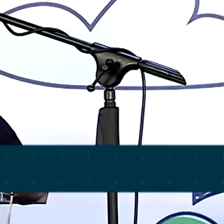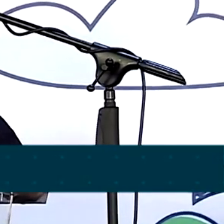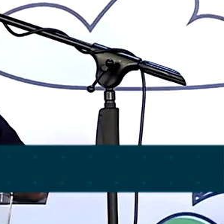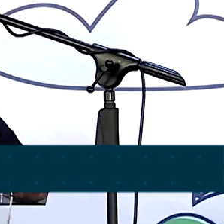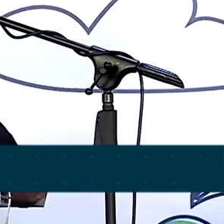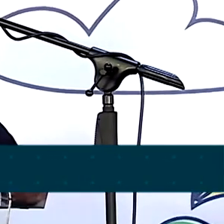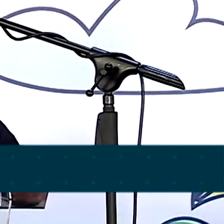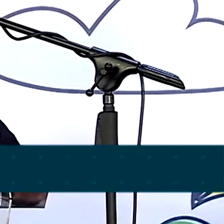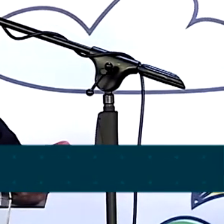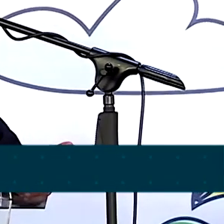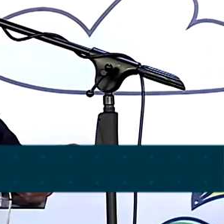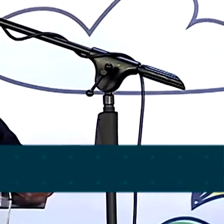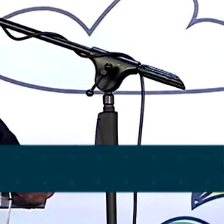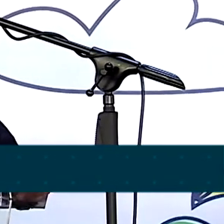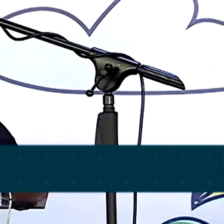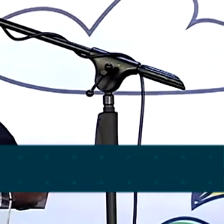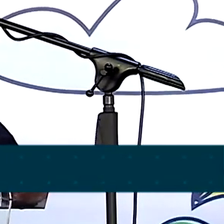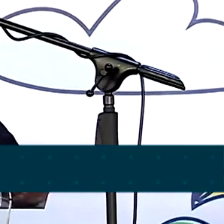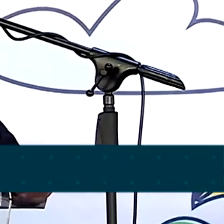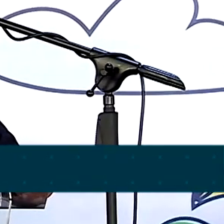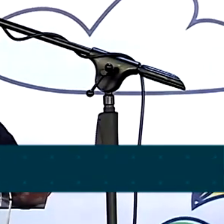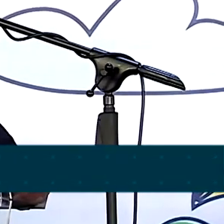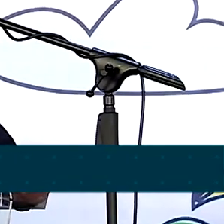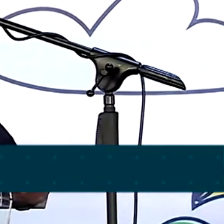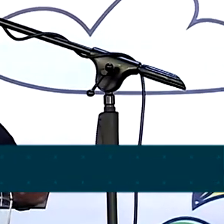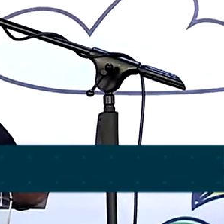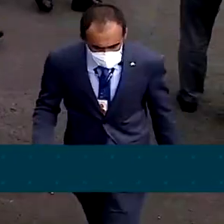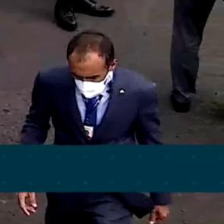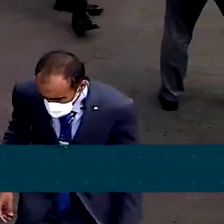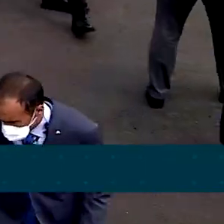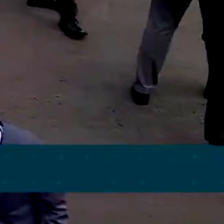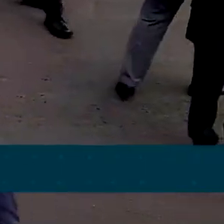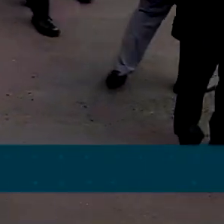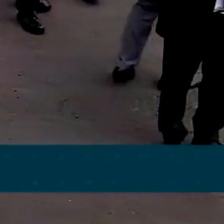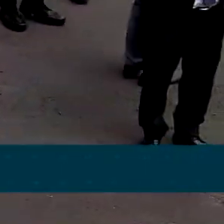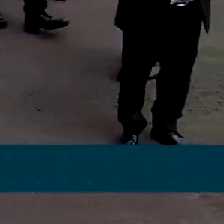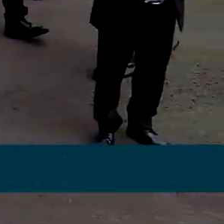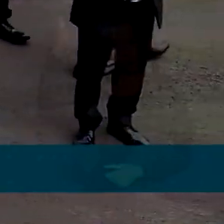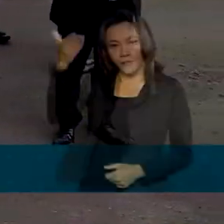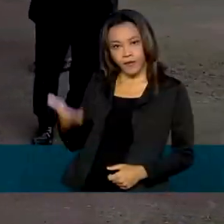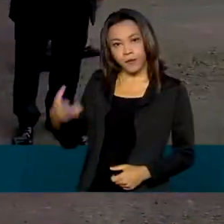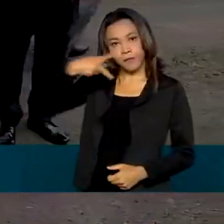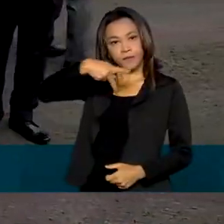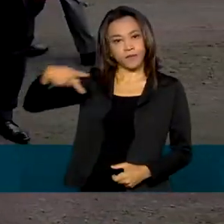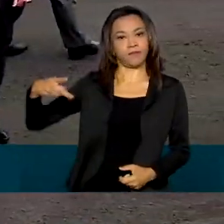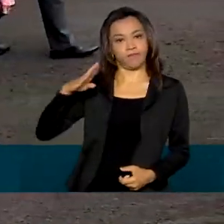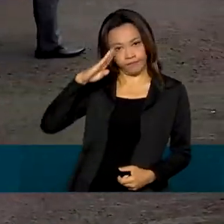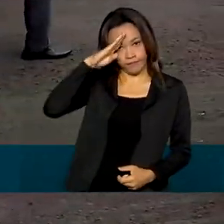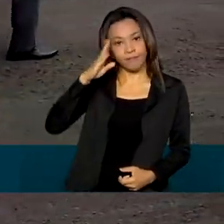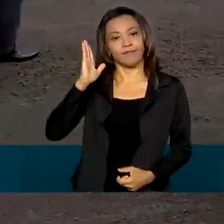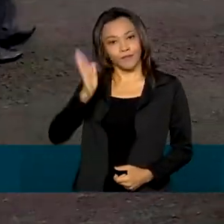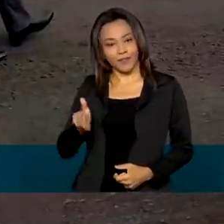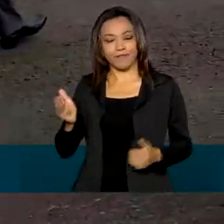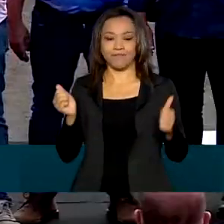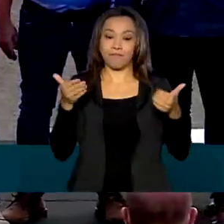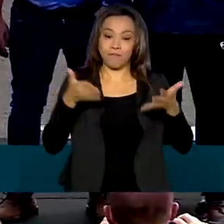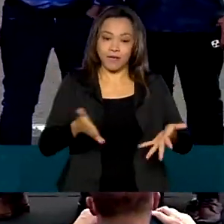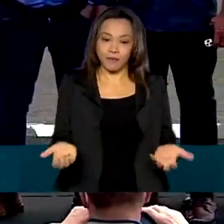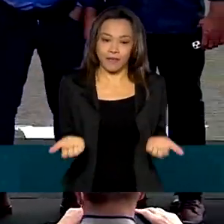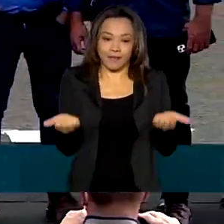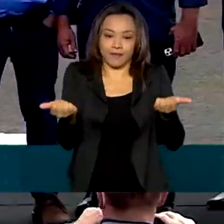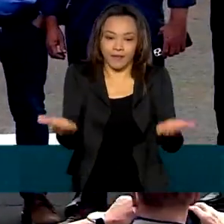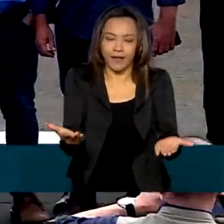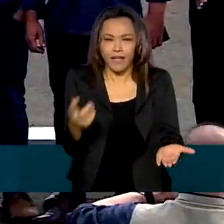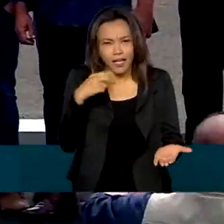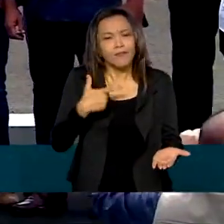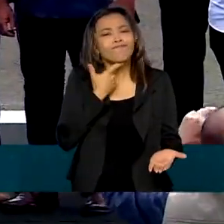Unidos, Miami, América Central, etc. O presidente Jair Bolsonaro participou da entrega da pista. Ele